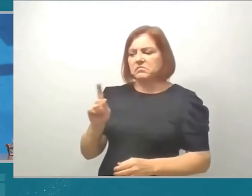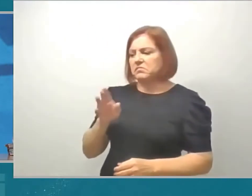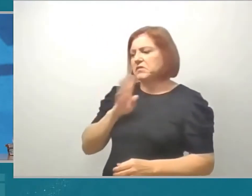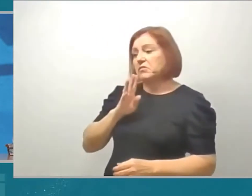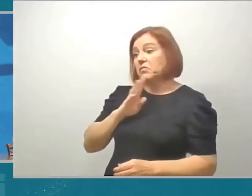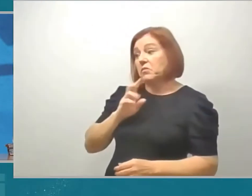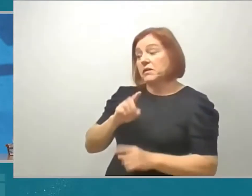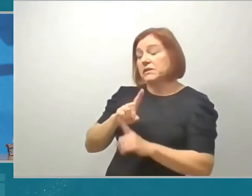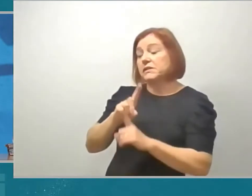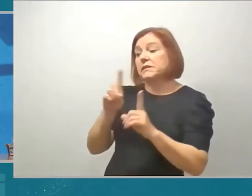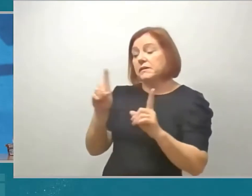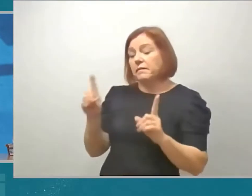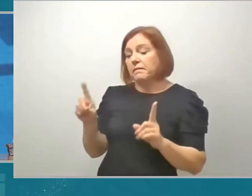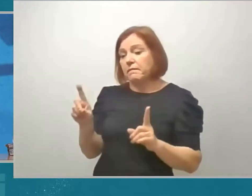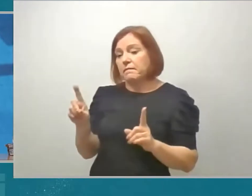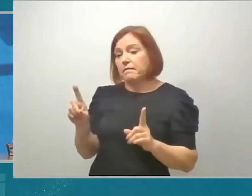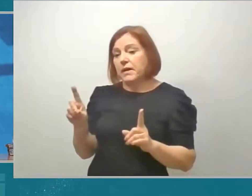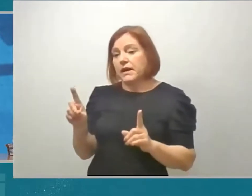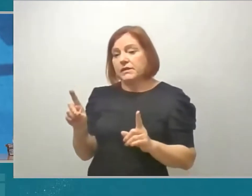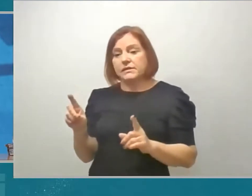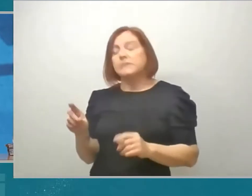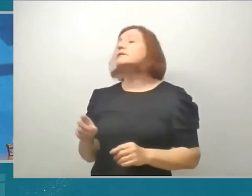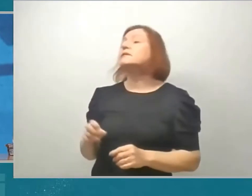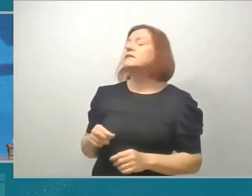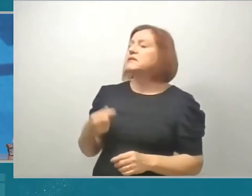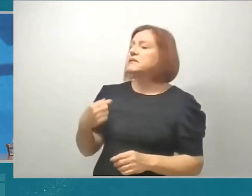por isso batizando com água.